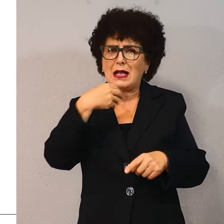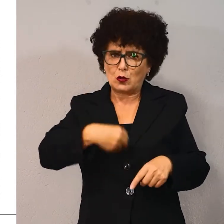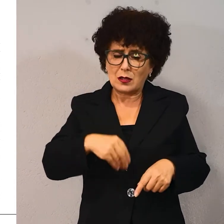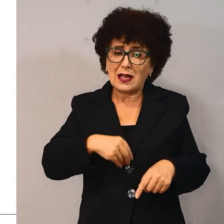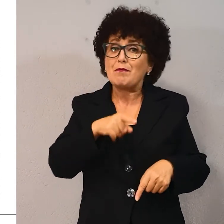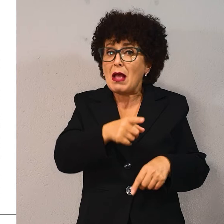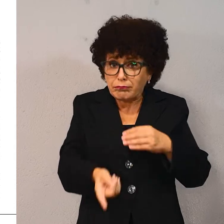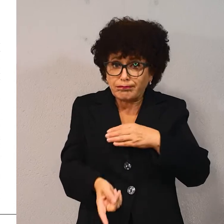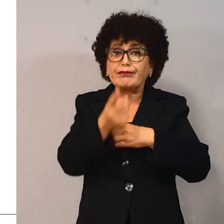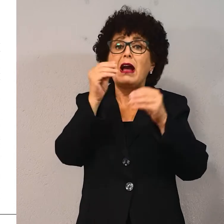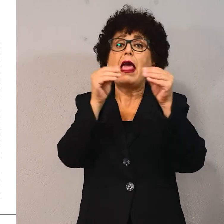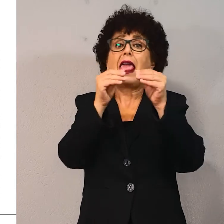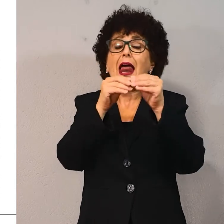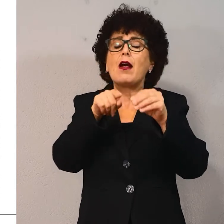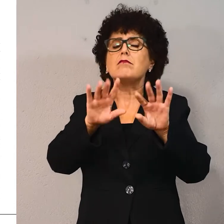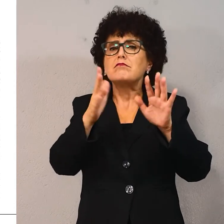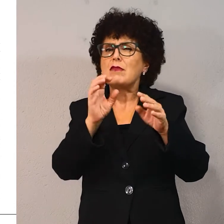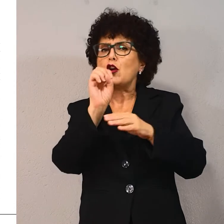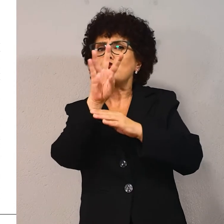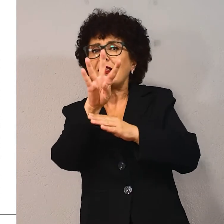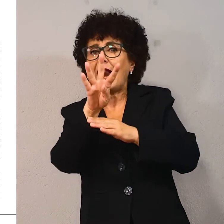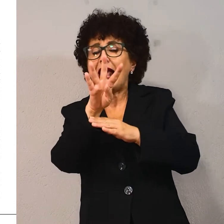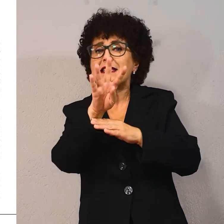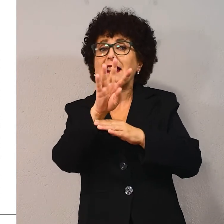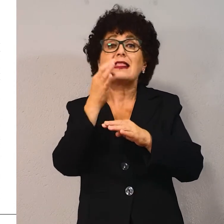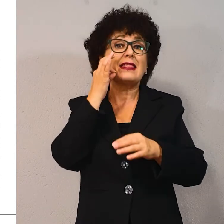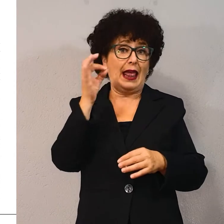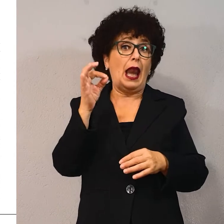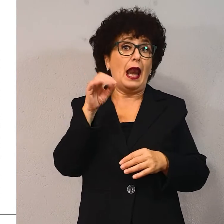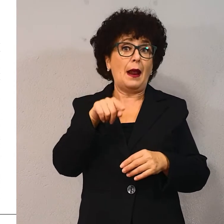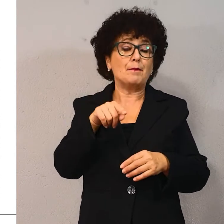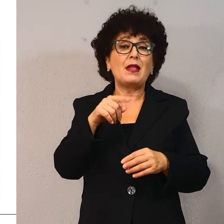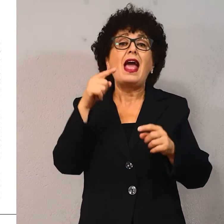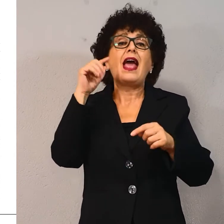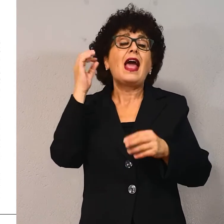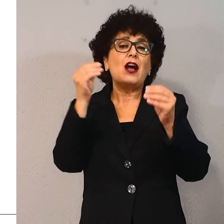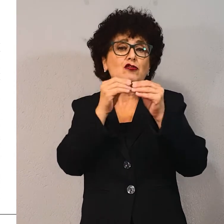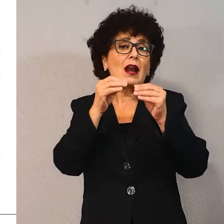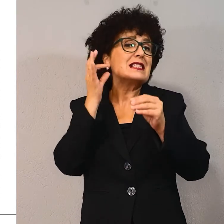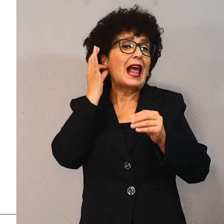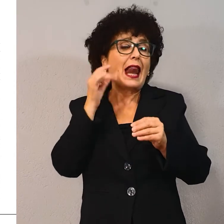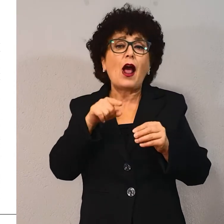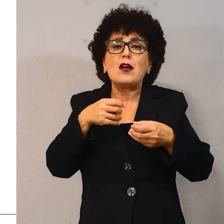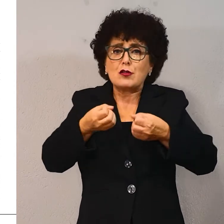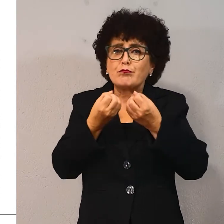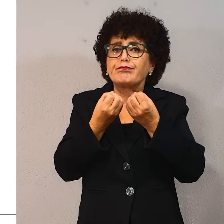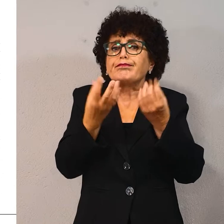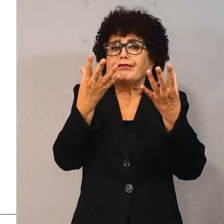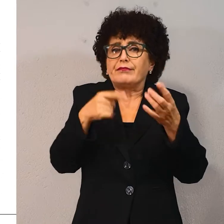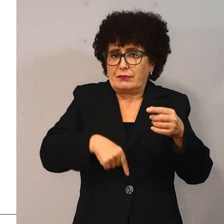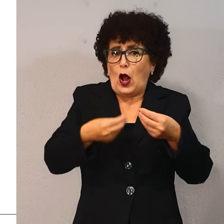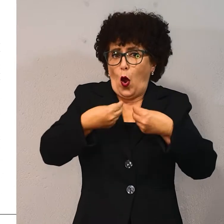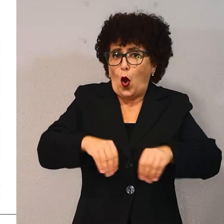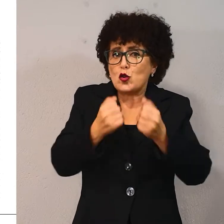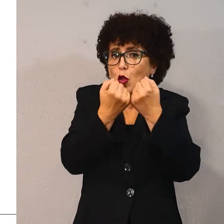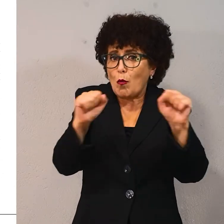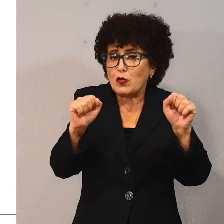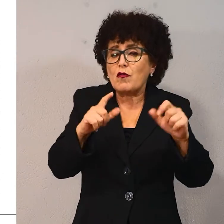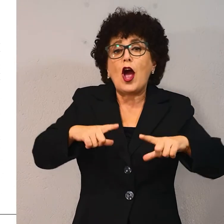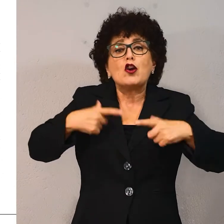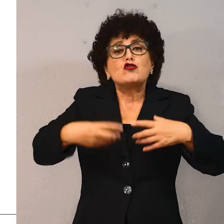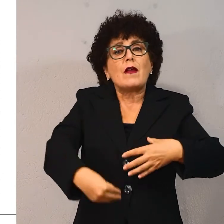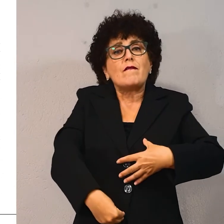овулацијата обично настанува околу 14-тиот ден. Јајната клетка, која се ослободува, обично